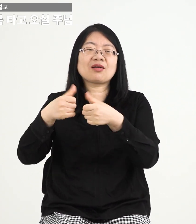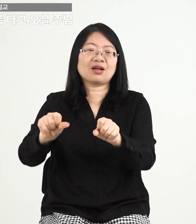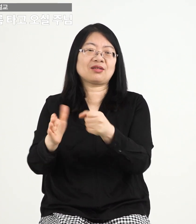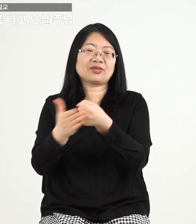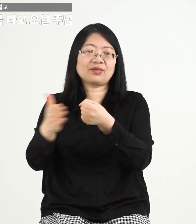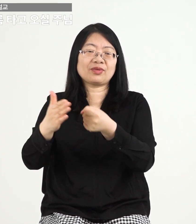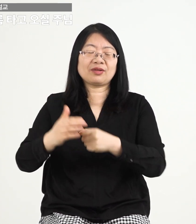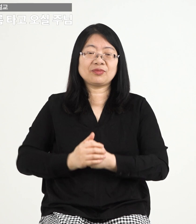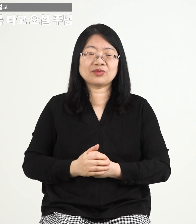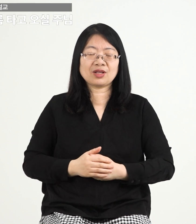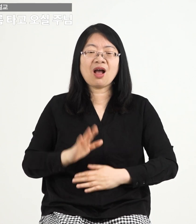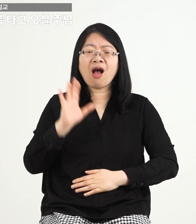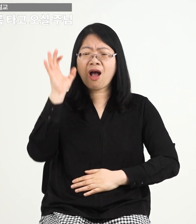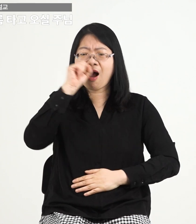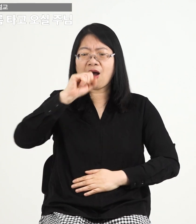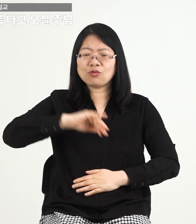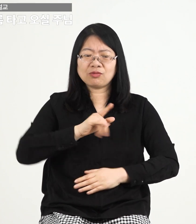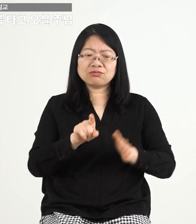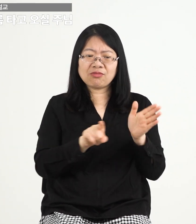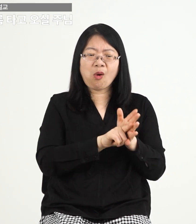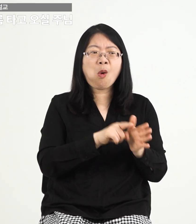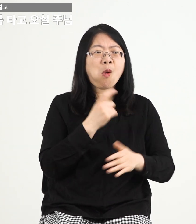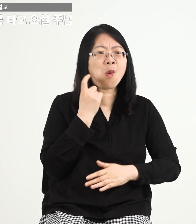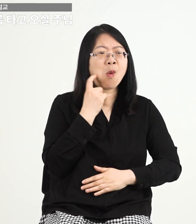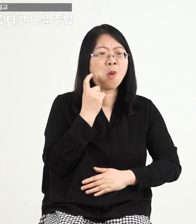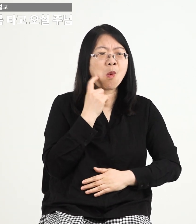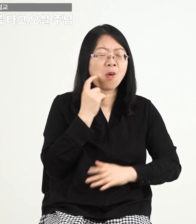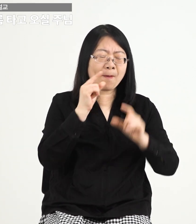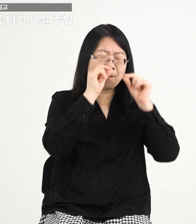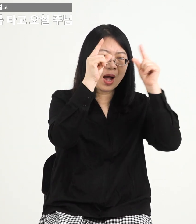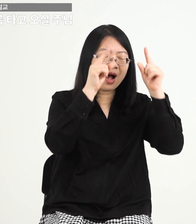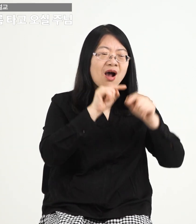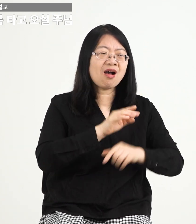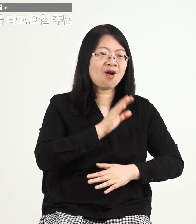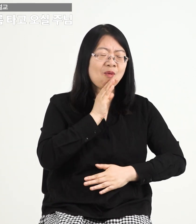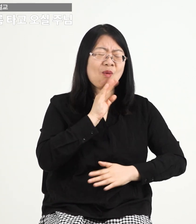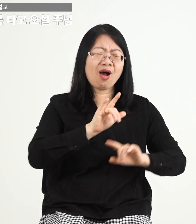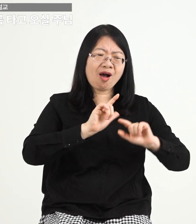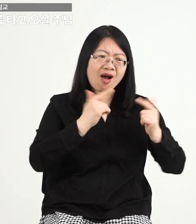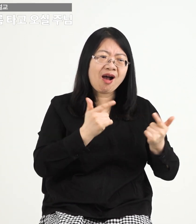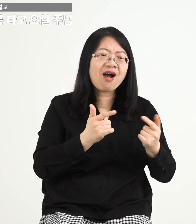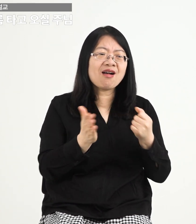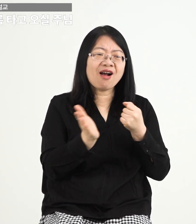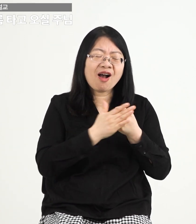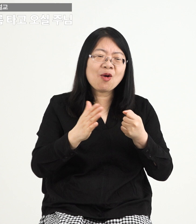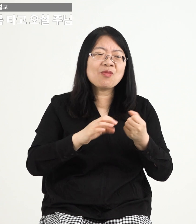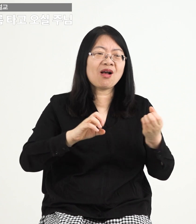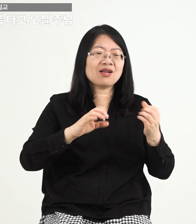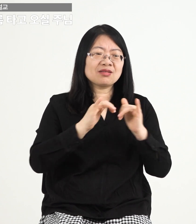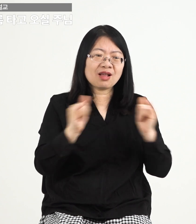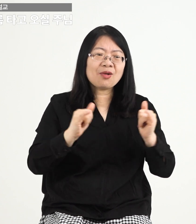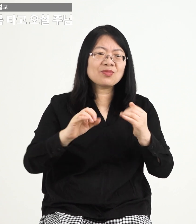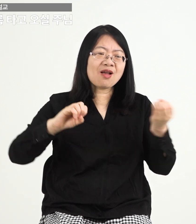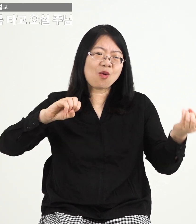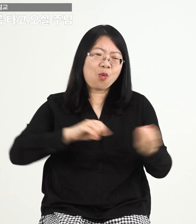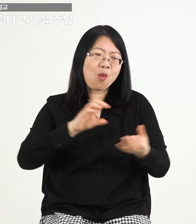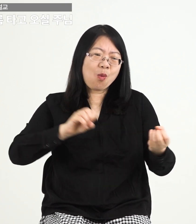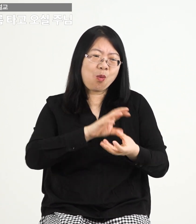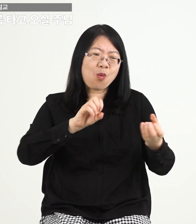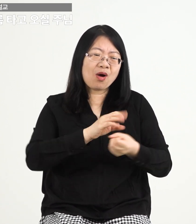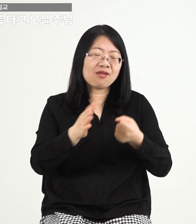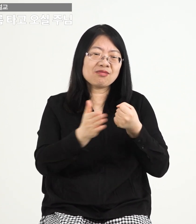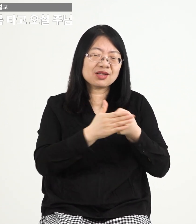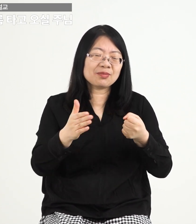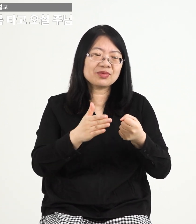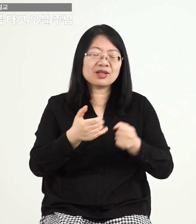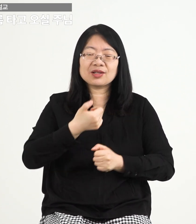우리가 믿었던 것들이 다 가짜였구나. 이게 진짜가 아니었구나. 소란이 일어났기 때문에 뭐가 깨지는 거죠?